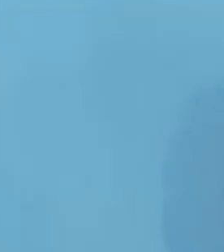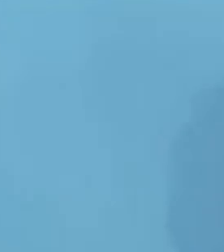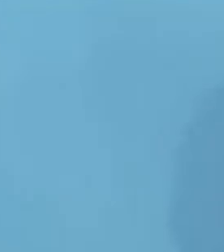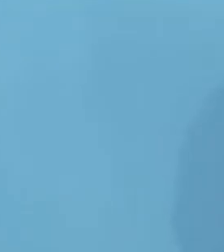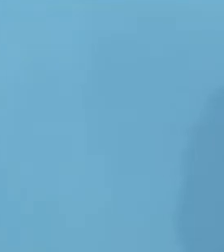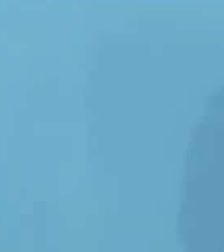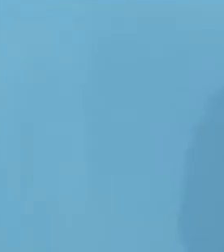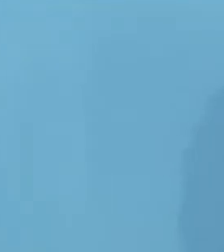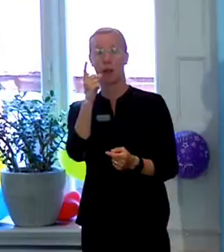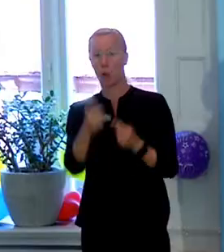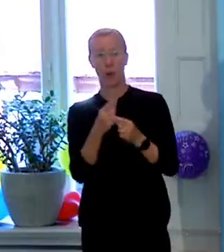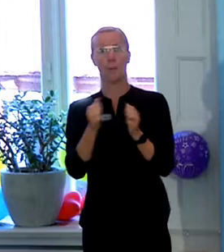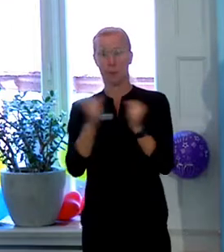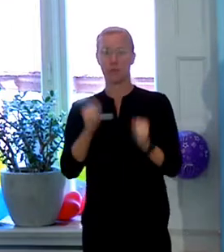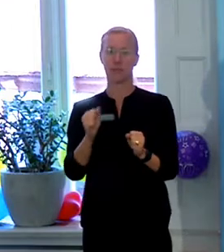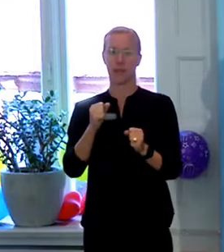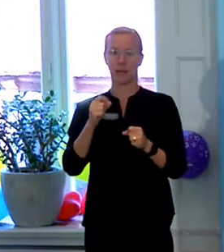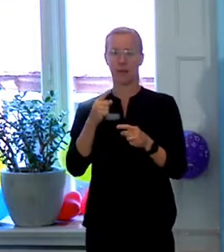viktig utgångspunkt.